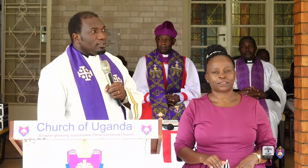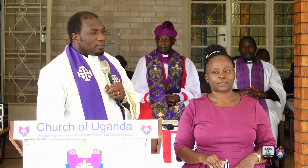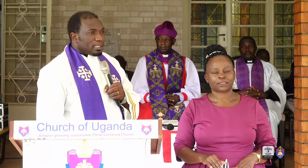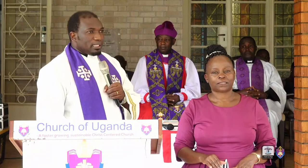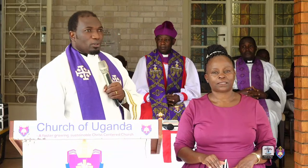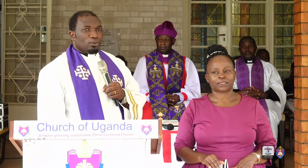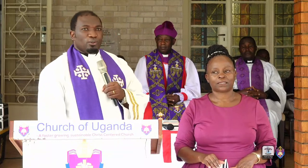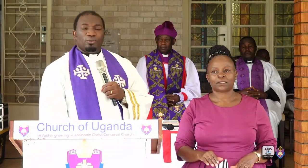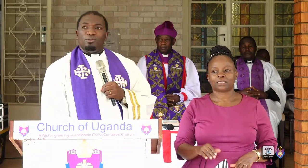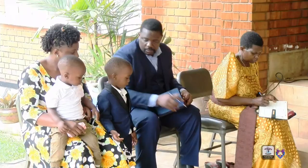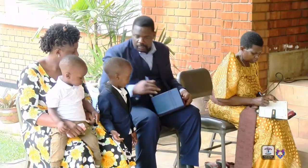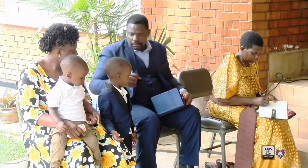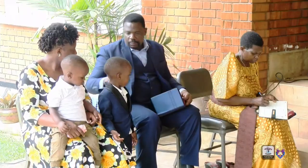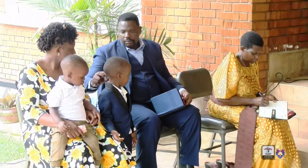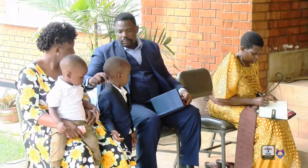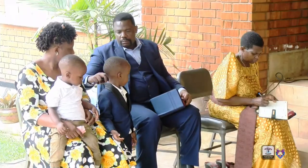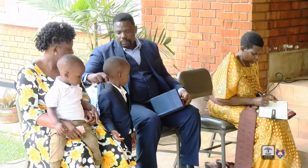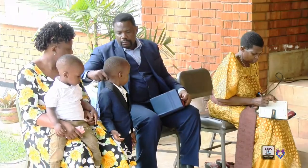Nabaddeko